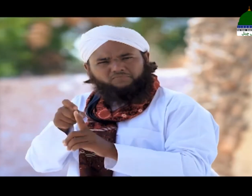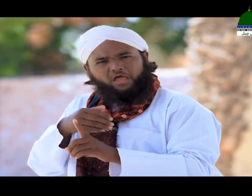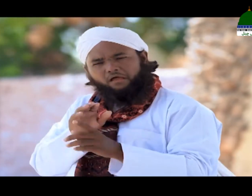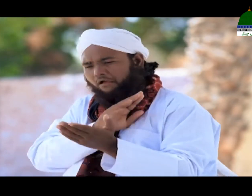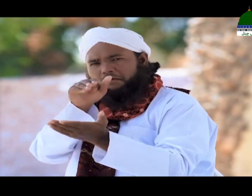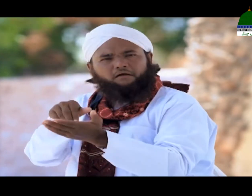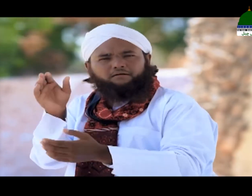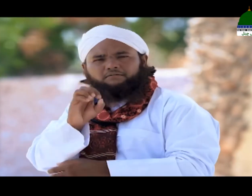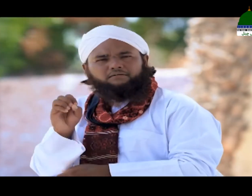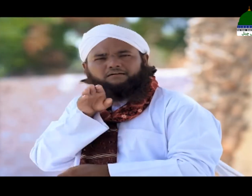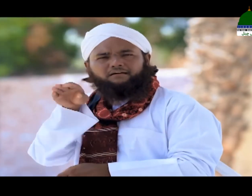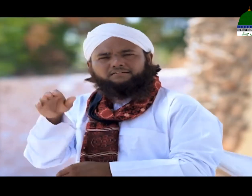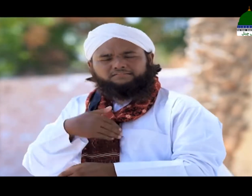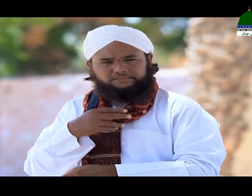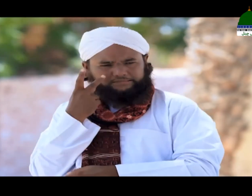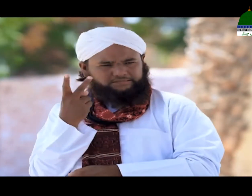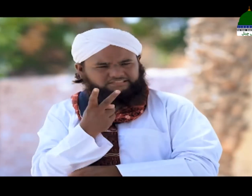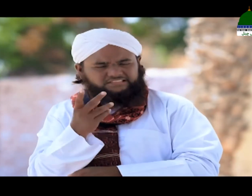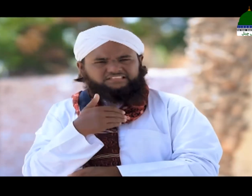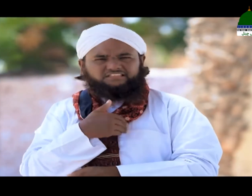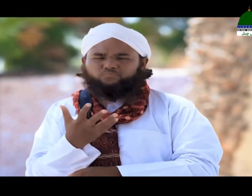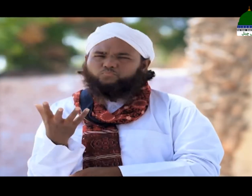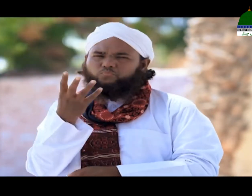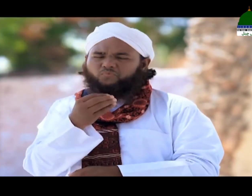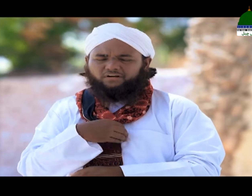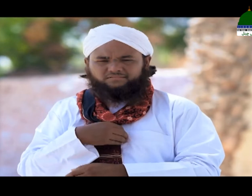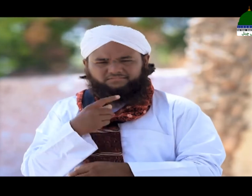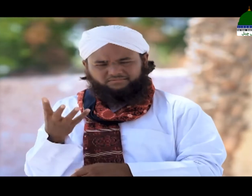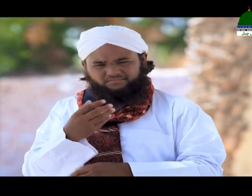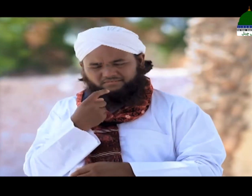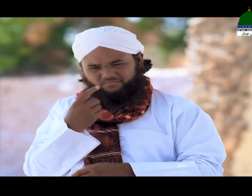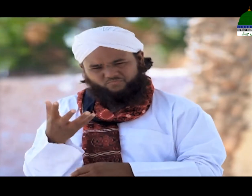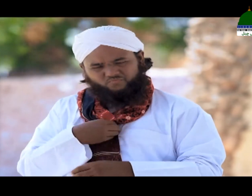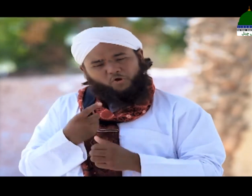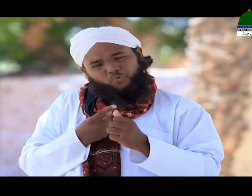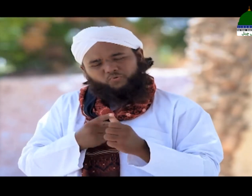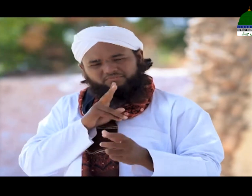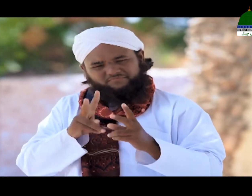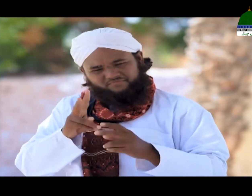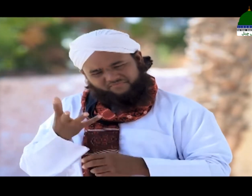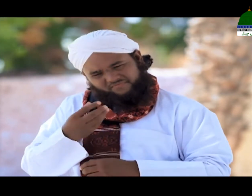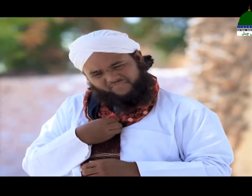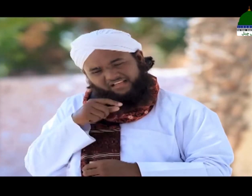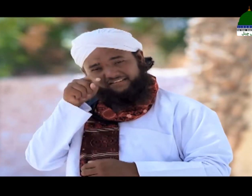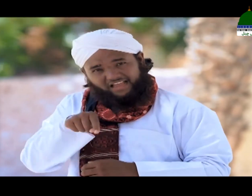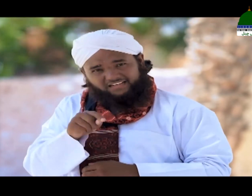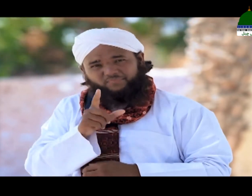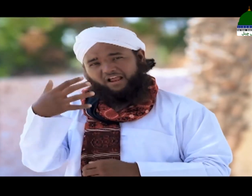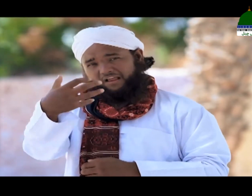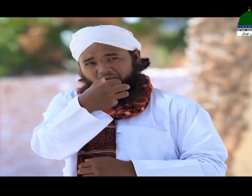آیا۔ جب اس عابد نے یہ صورتحال دیکھی تو کہنے لگا، اللہ پاک کی قسم، میں آج مالک